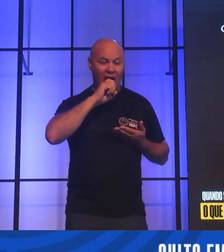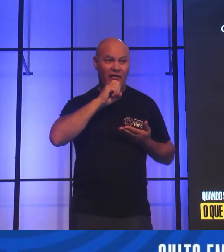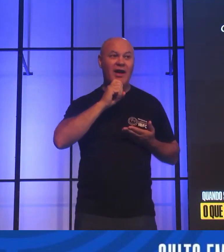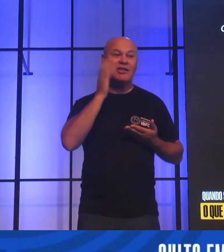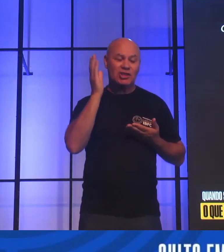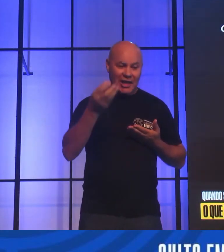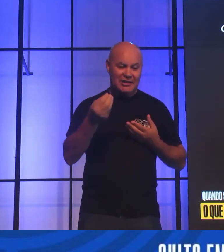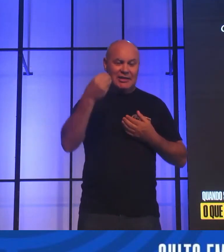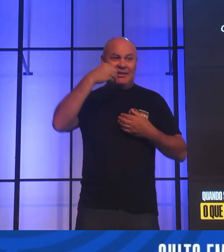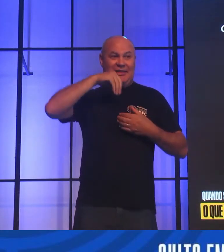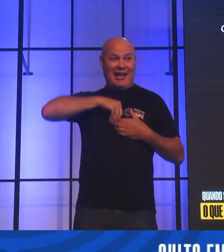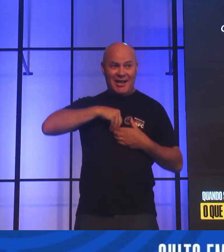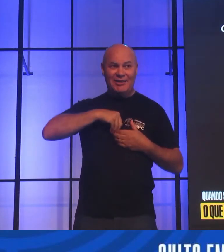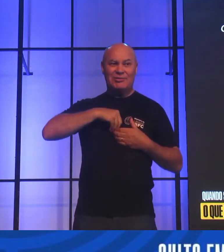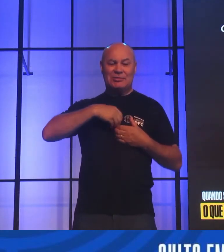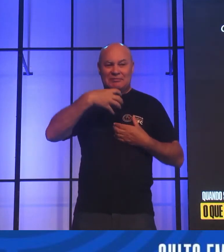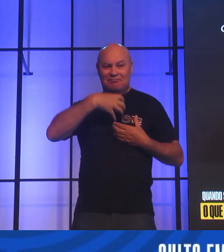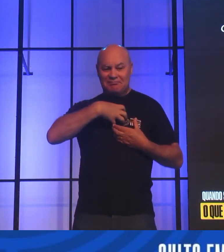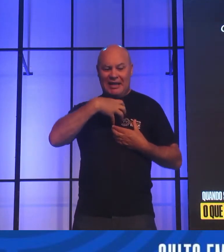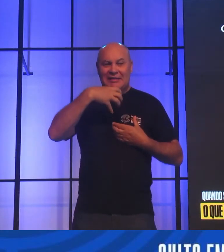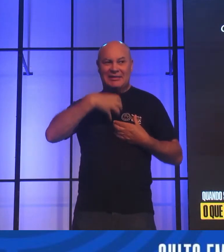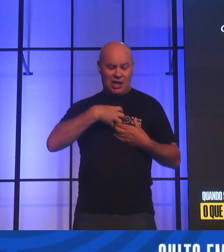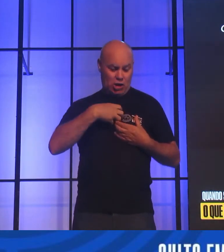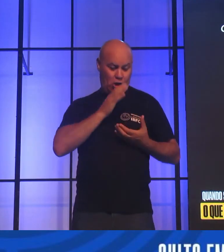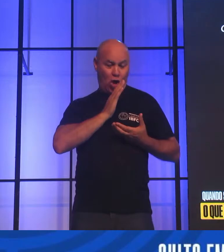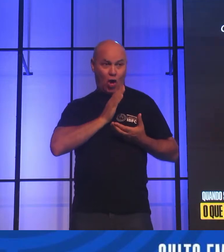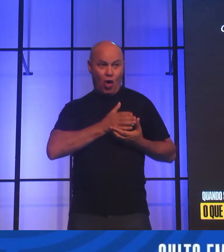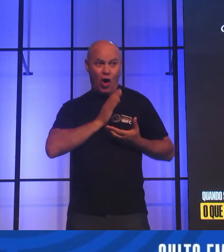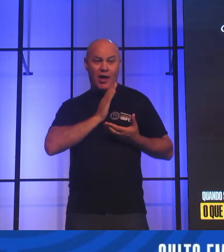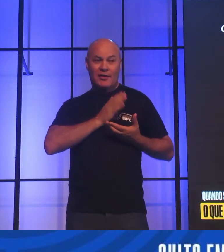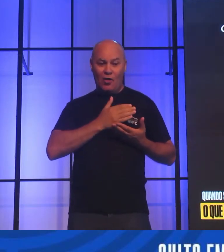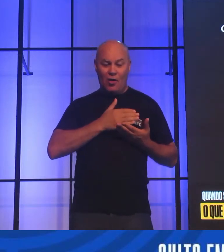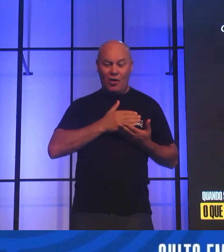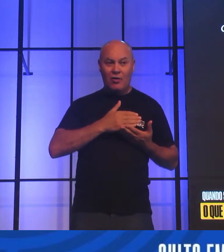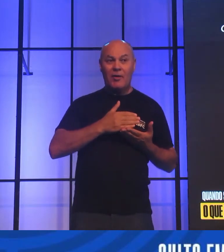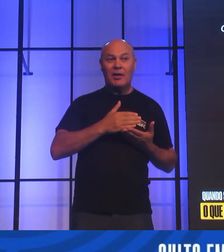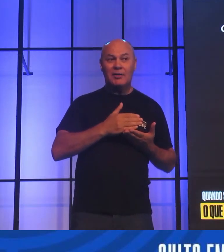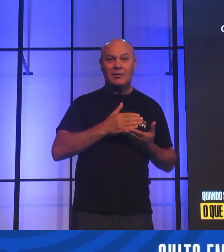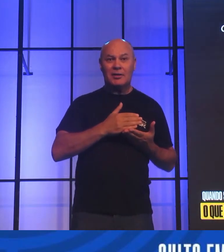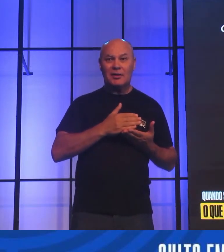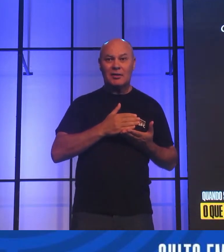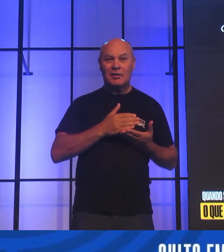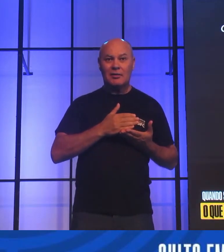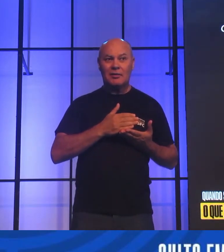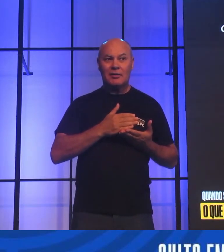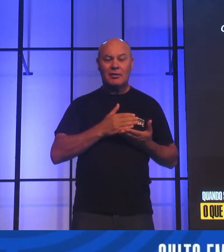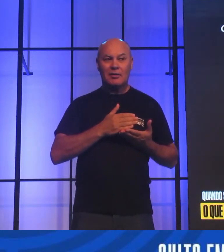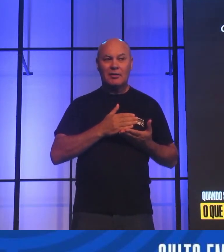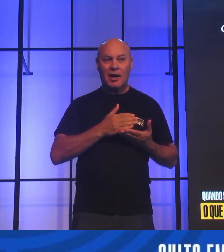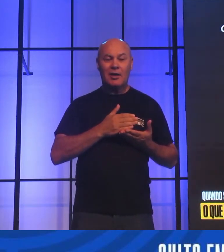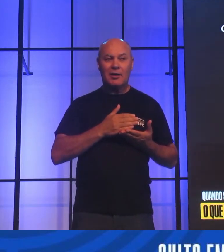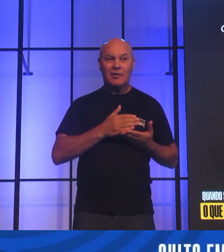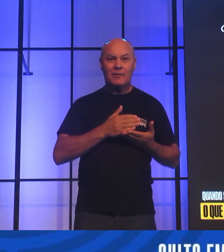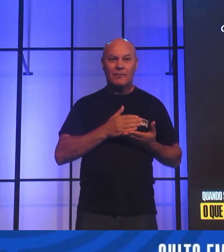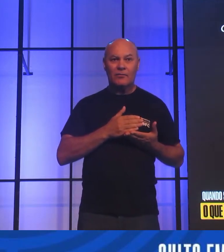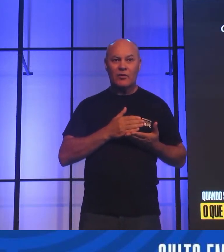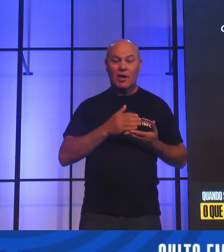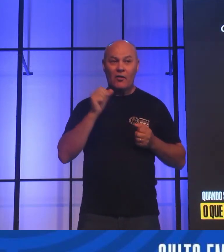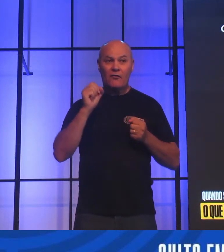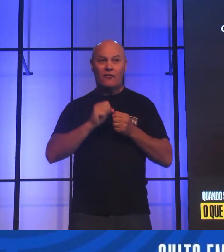calúnia, o orgulho, o falar e o agir sem pensar nas consequências. Jesus resume